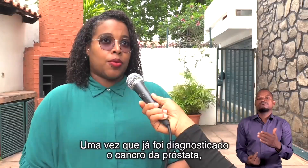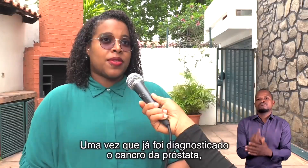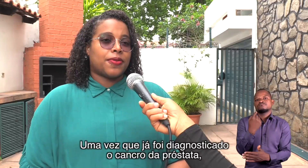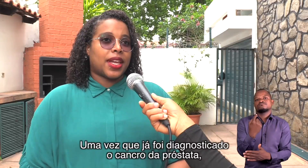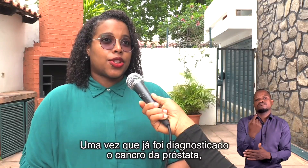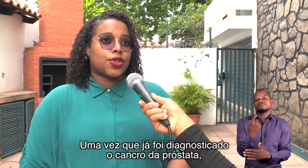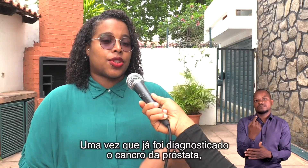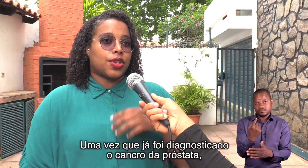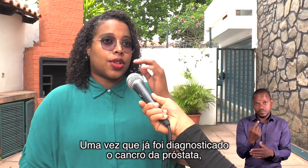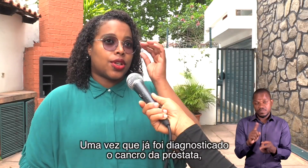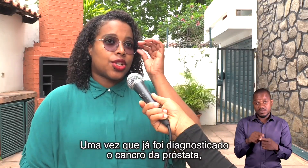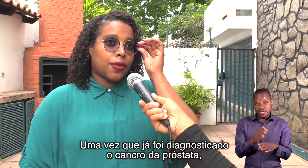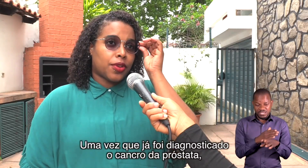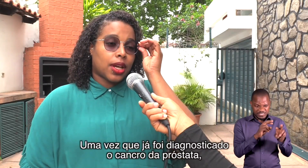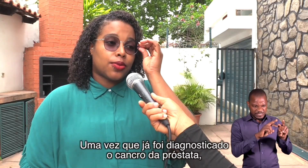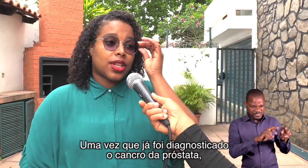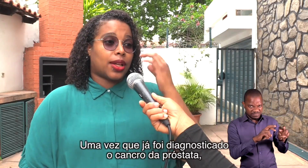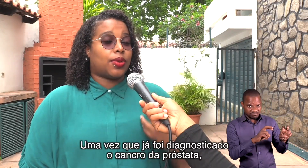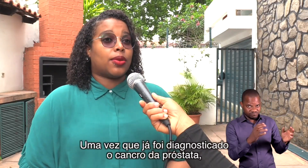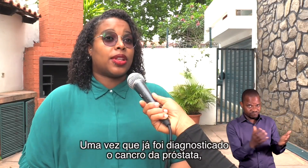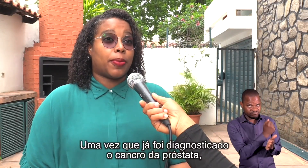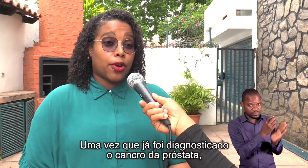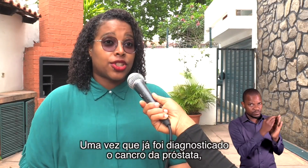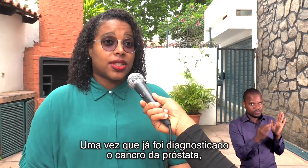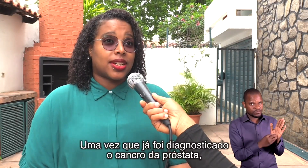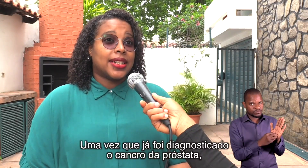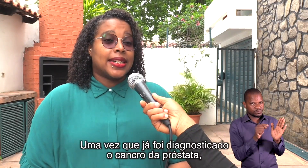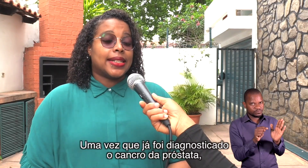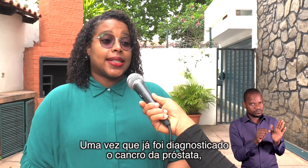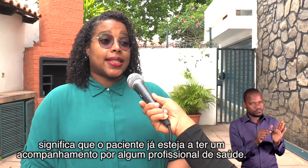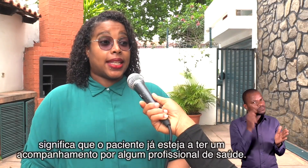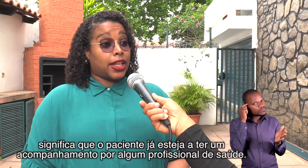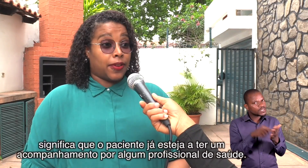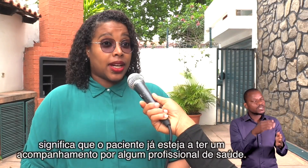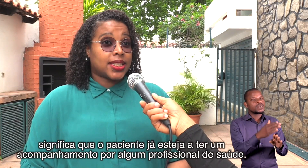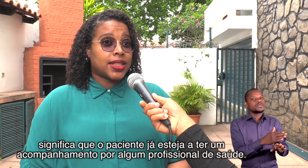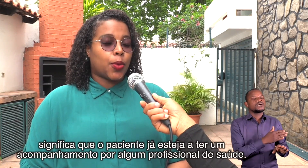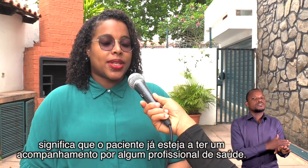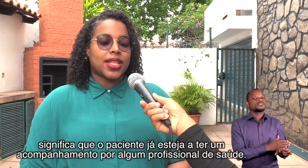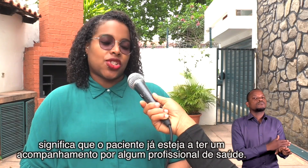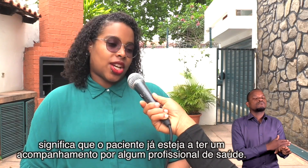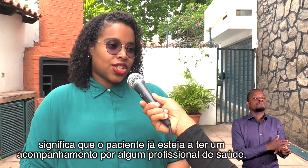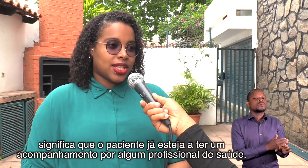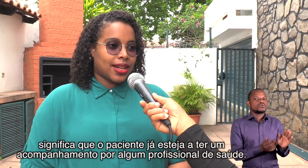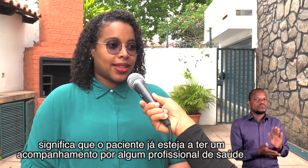Uma vez que já foi diagnosticado o cancro da próstata, significa que o paciente já esteja a ter